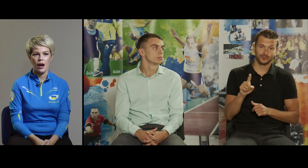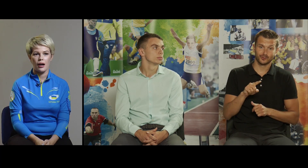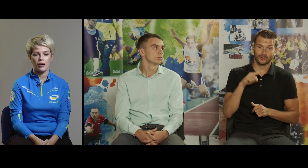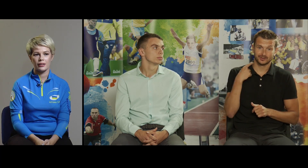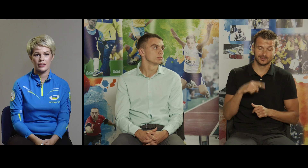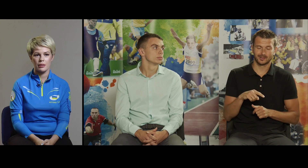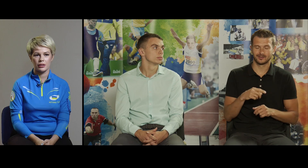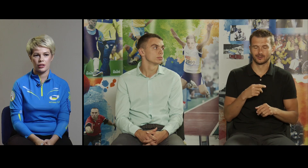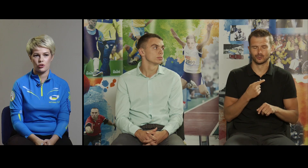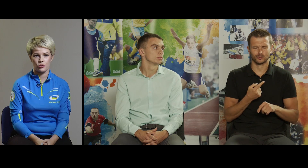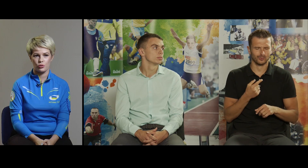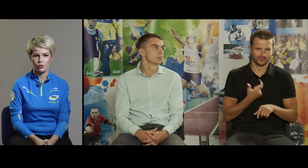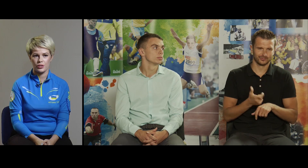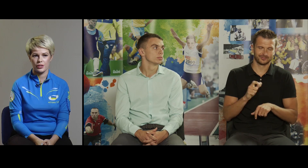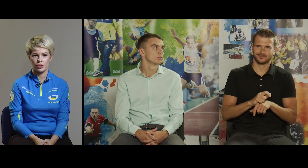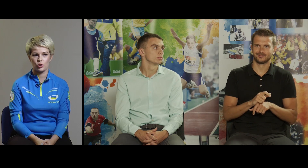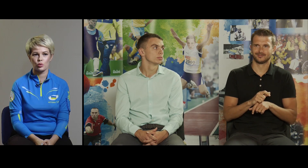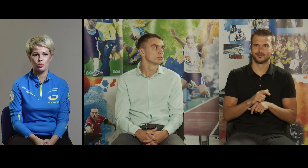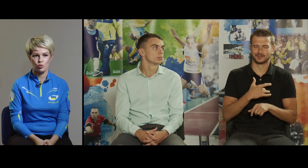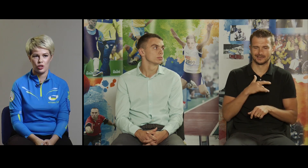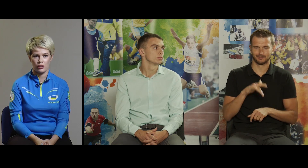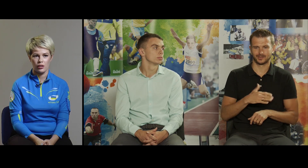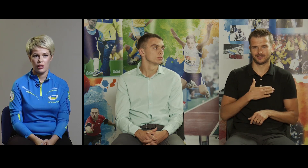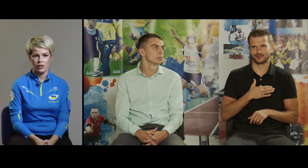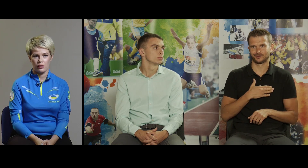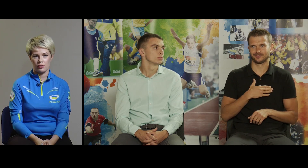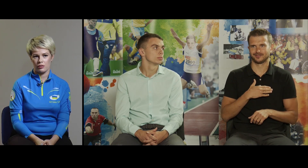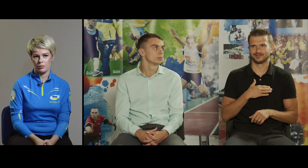Європи. Але саме те, що Росія дуже